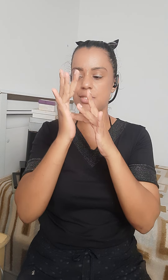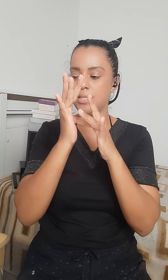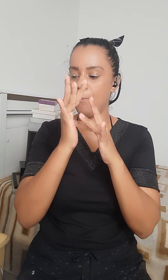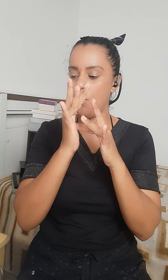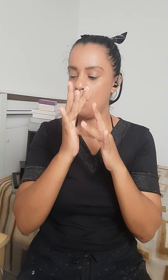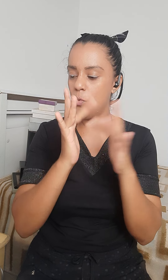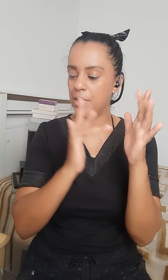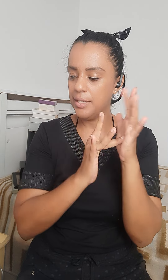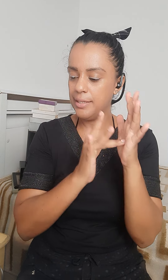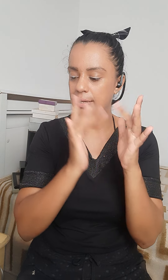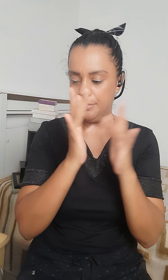tá bom? Um em cada lado.